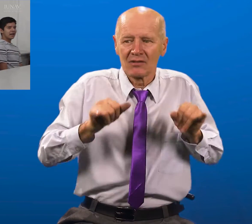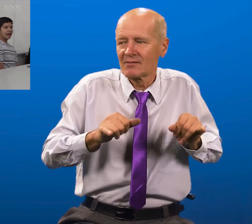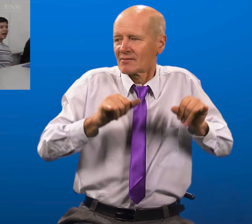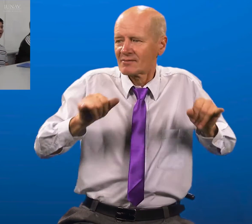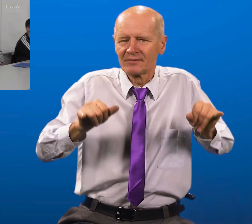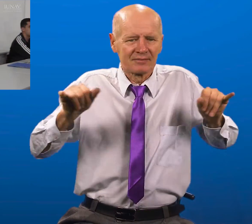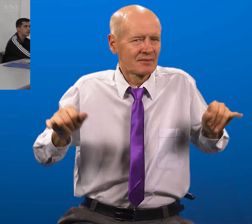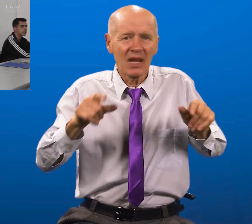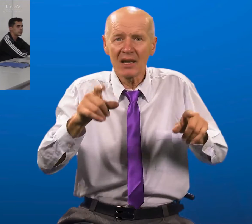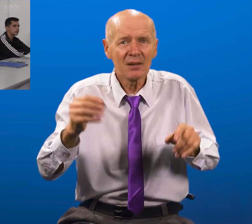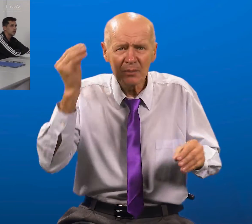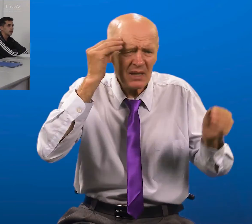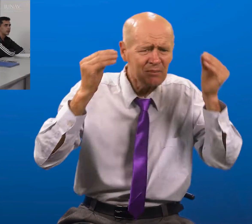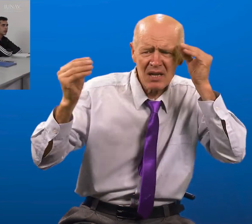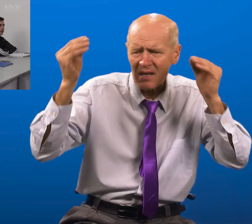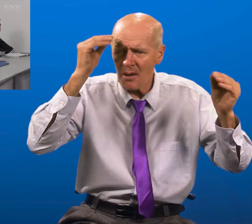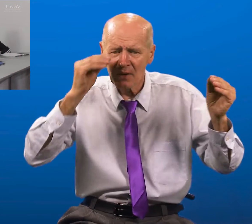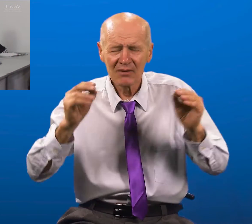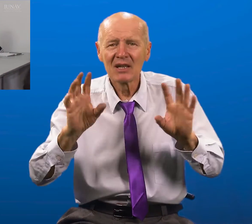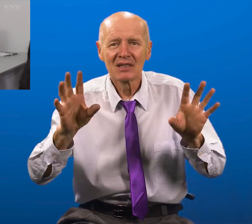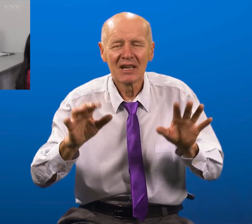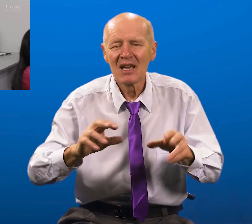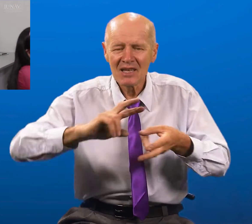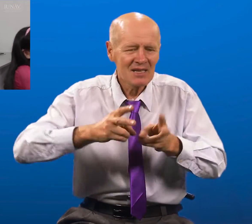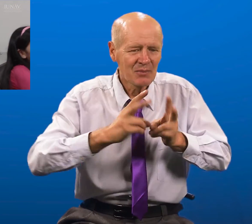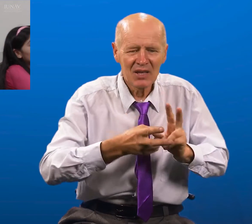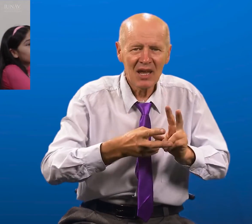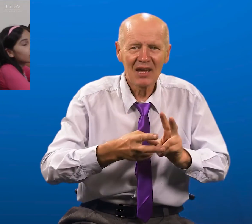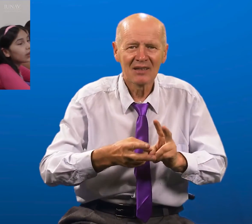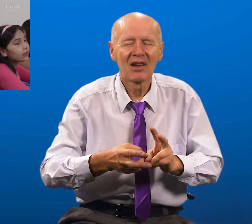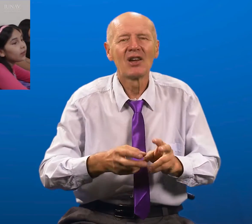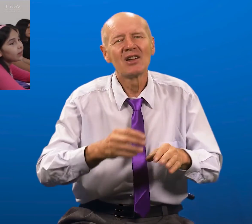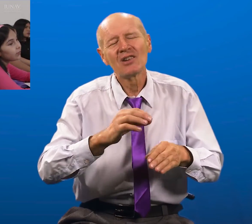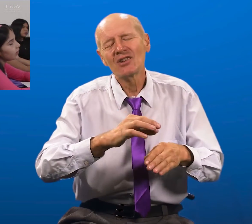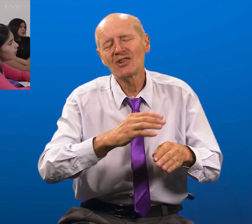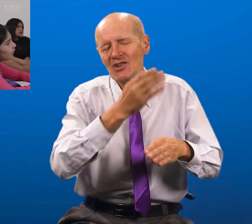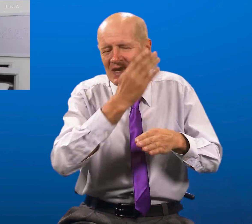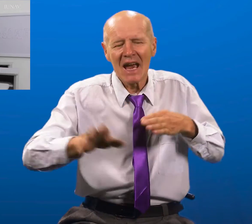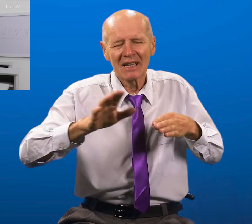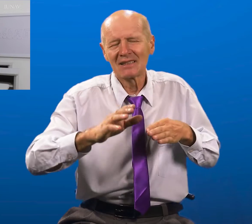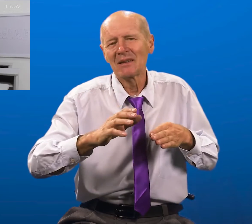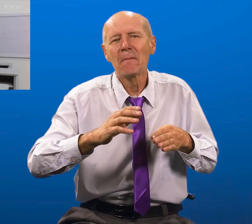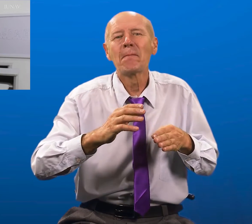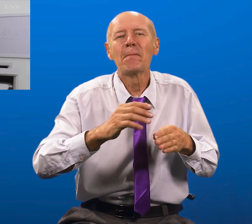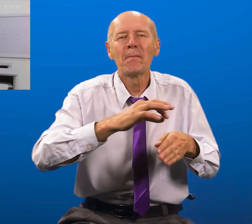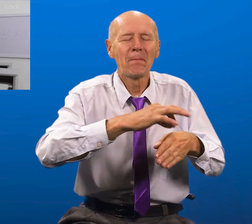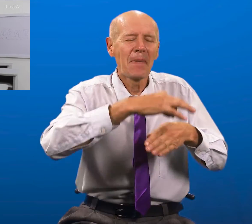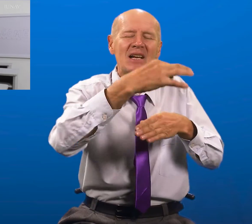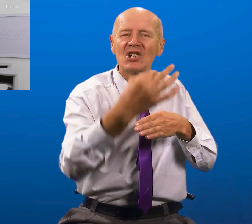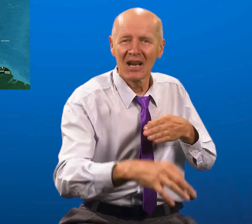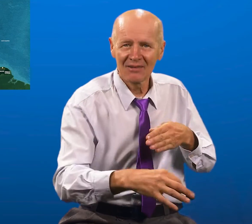им приходится приспосабливаться к постоянным изменениям и растущему спросу. Часть приношений 13-й субботы этого